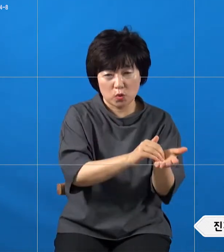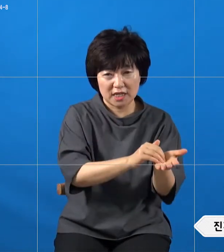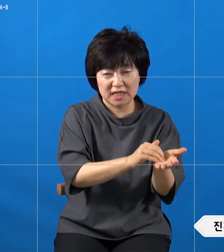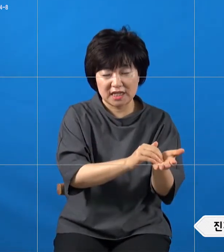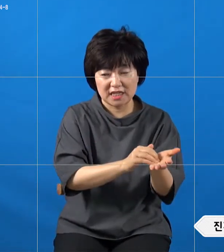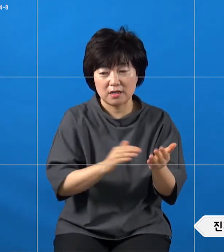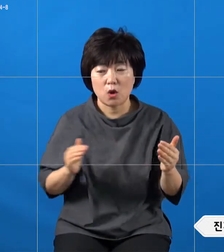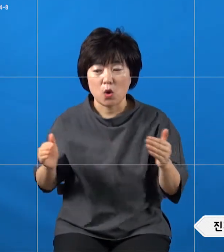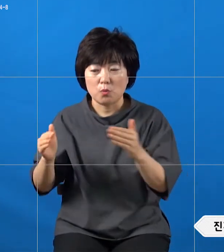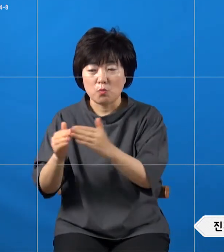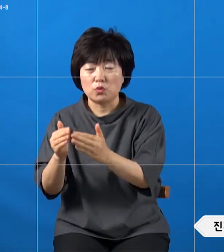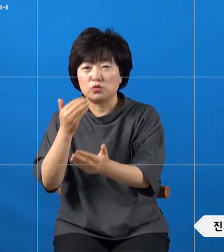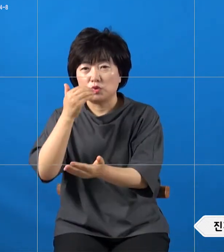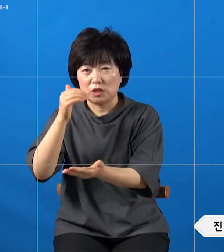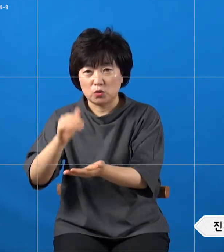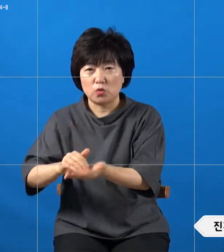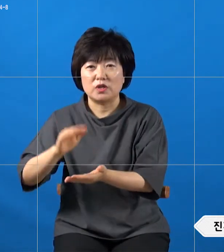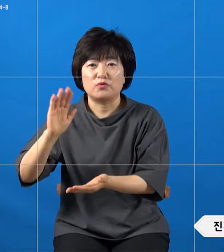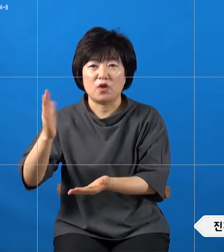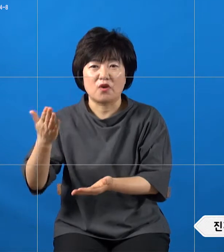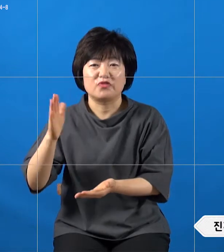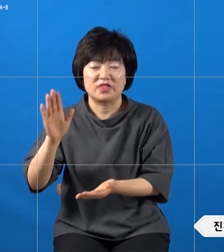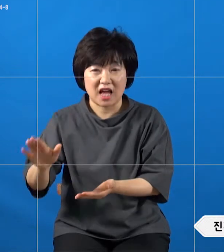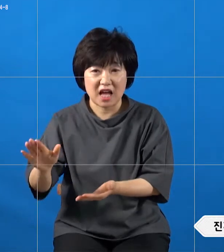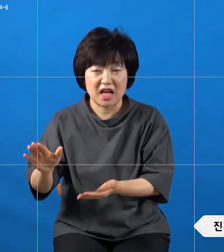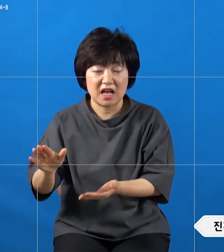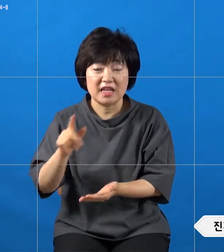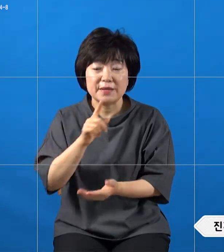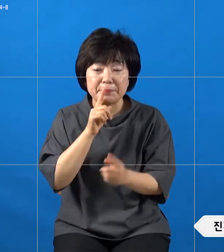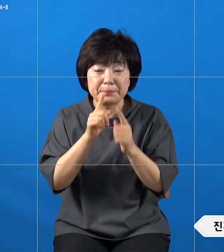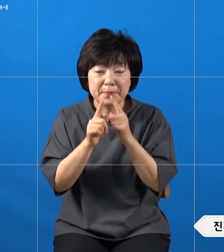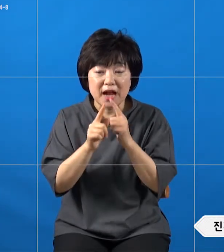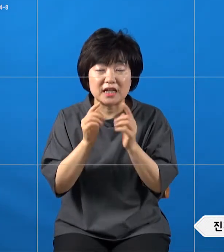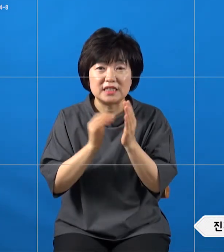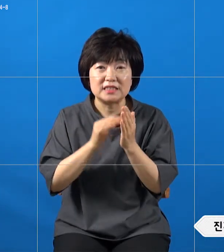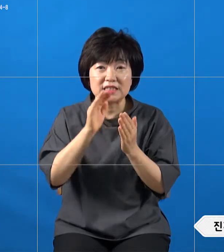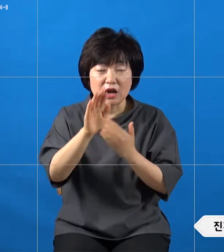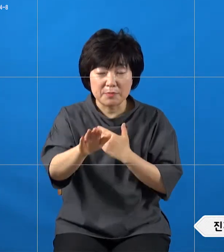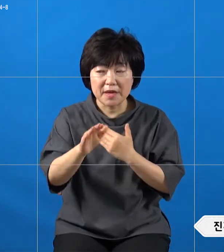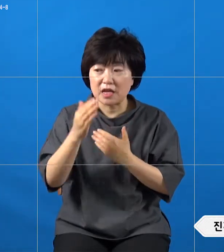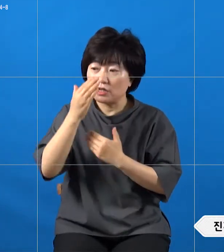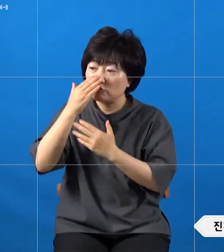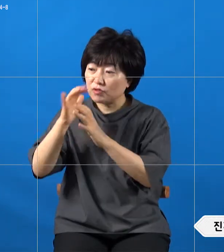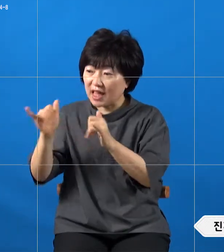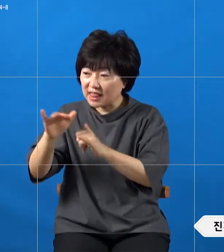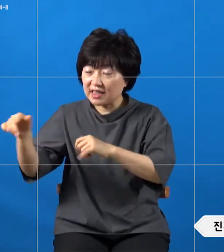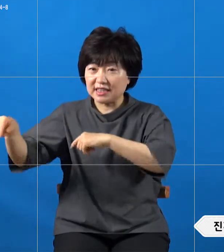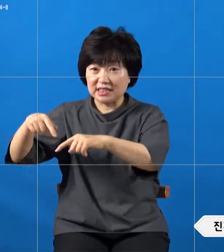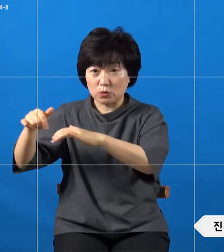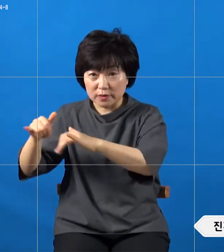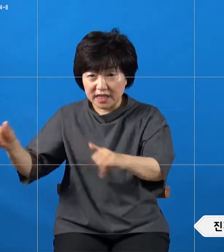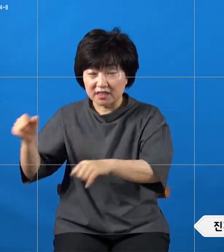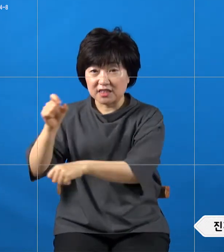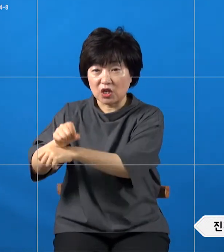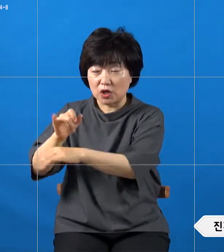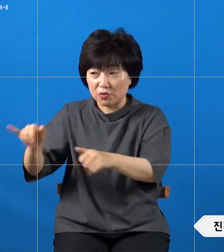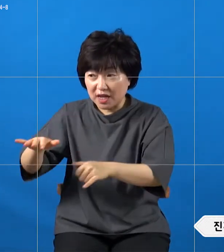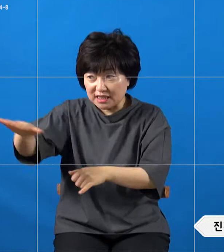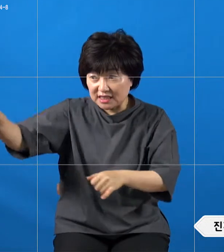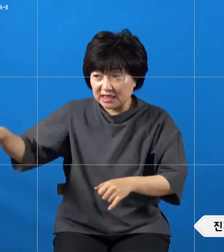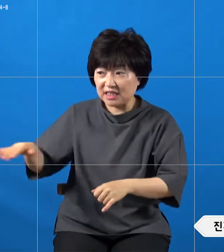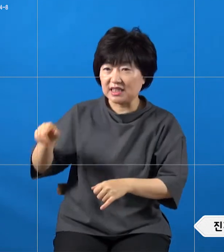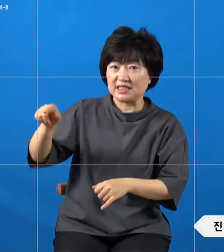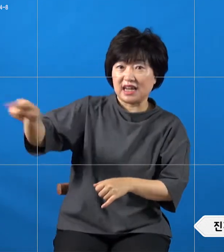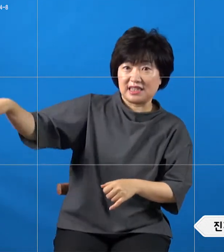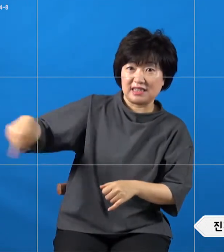돌이 모퉁이 돌이 되셨다. 이 말씀을 하고 난 후에 유대의 지도자들과 서기관들이 자기들에게